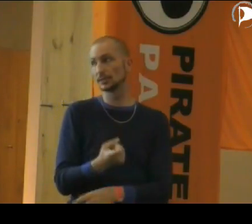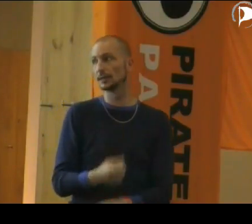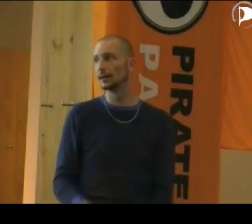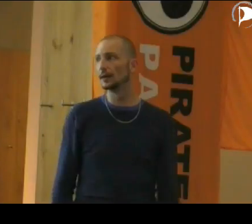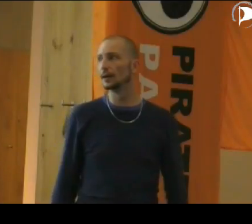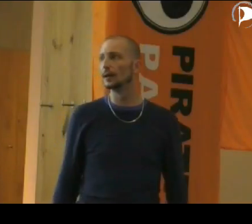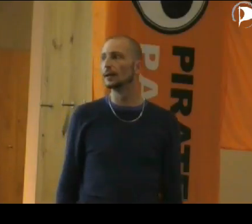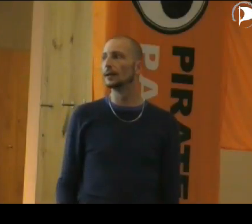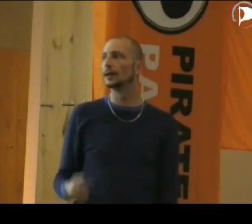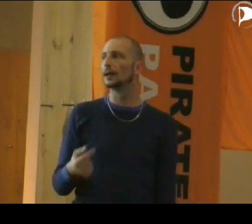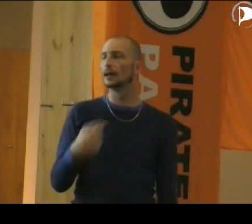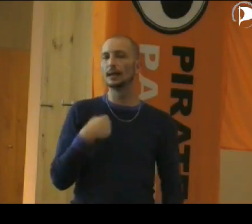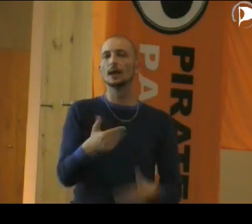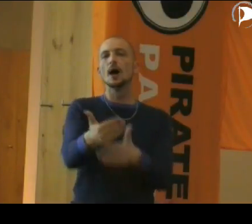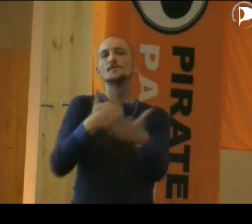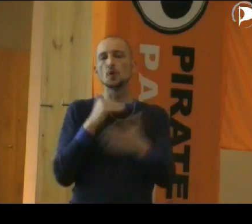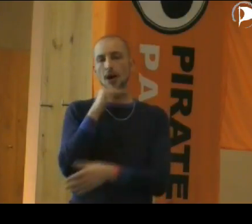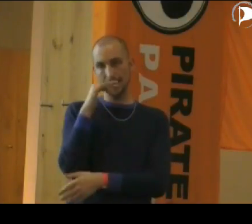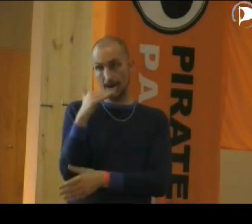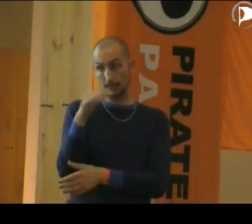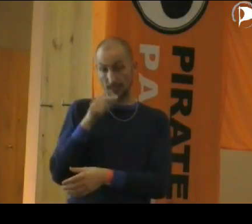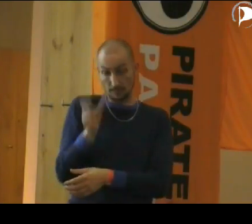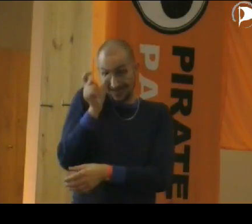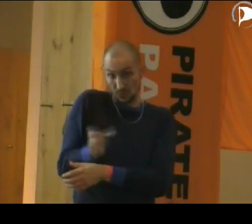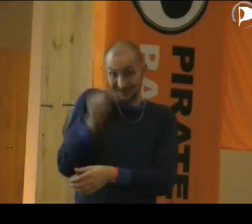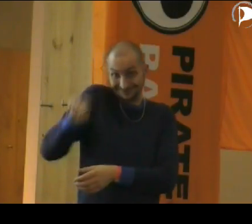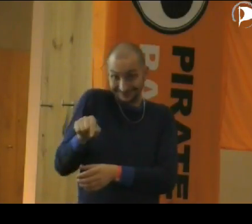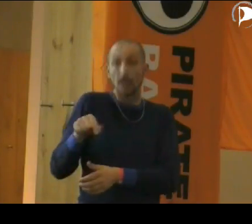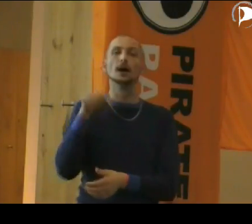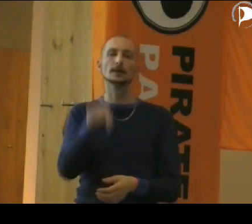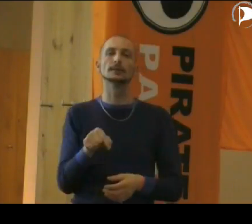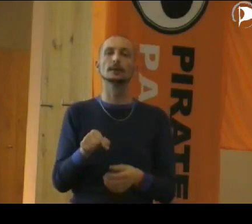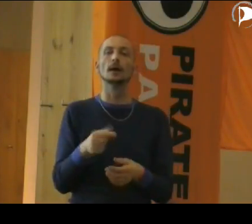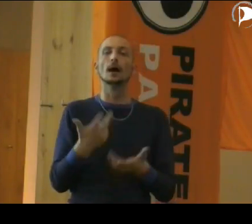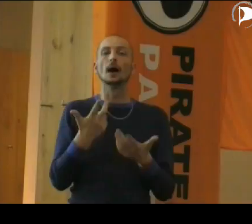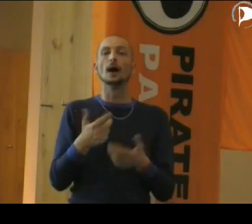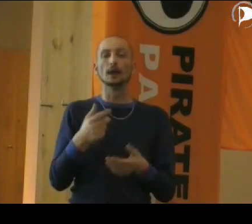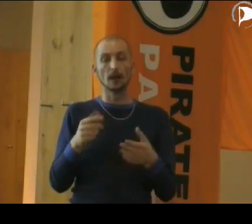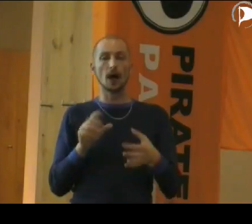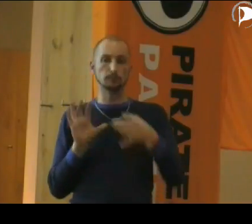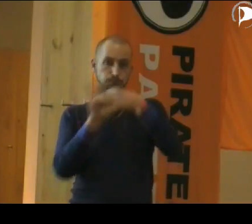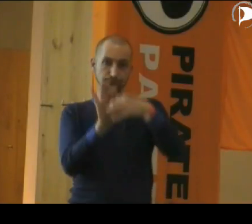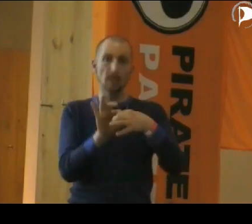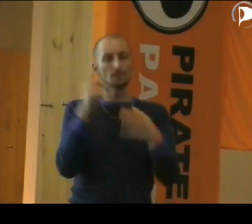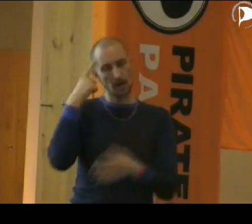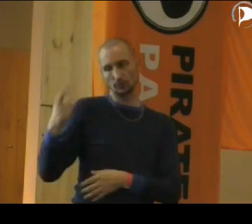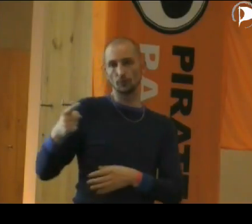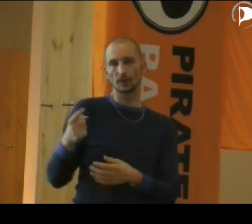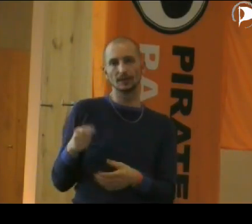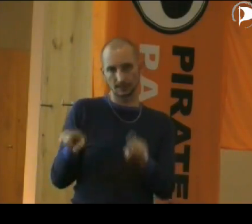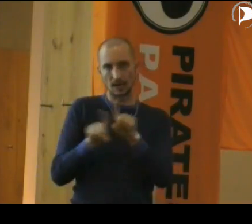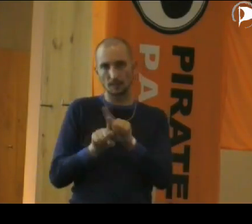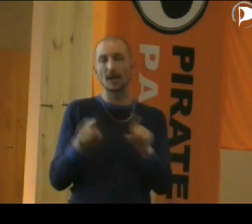da kann ich mein vorhinein nur zustimmen und kritik ist berechtigt wir sind alle menschen vergessen eigentlich ankommt